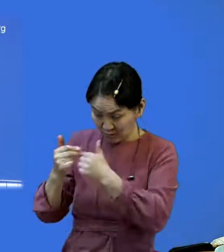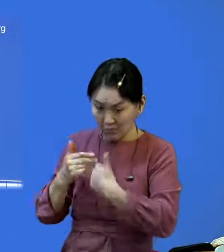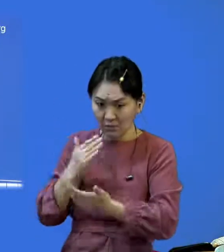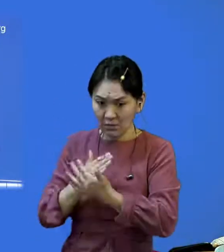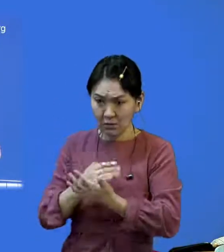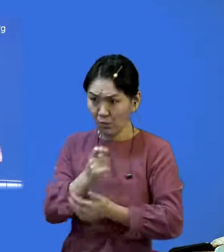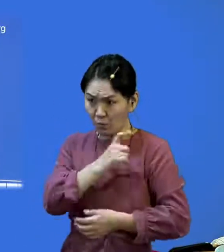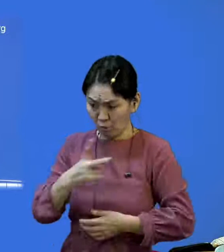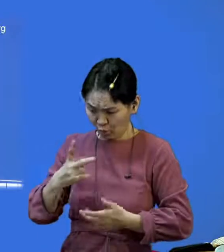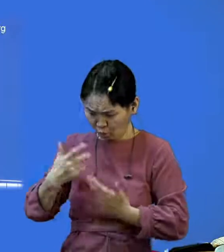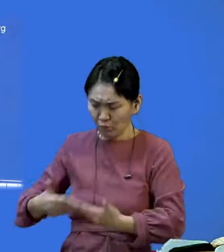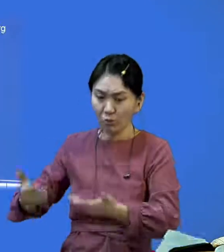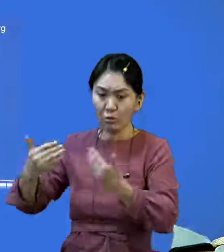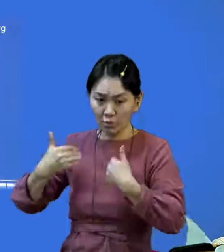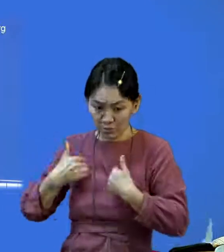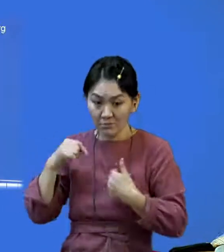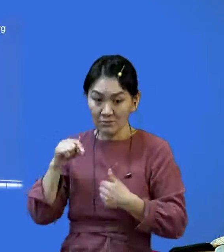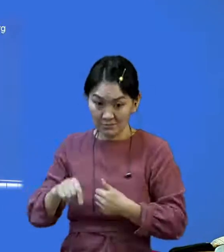хүүгээ өгсөн тэрээр